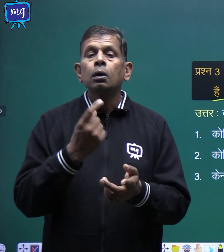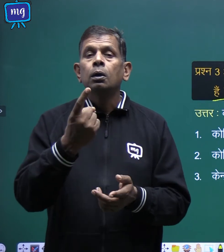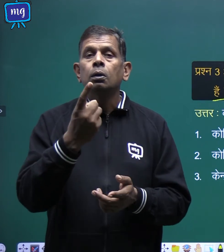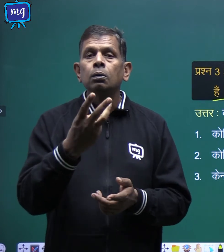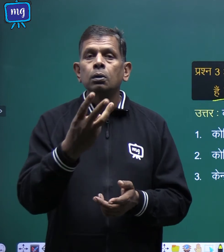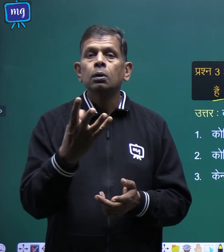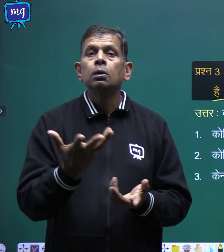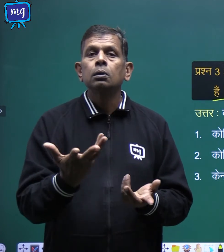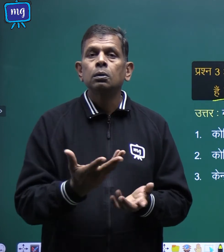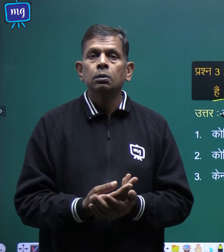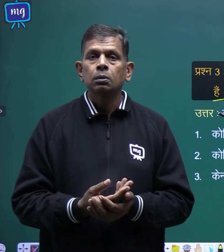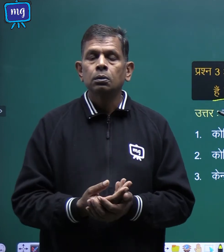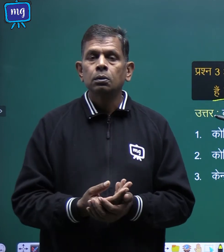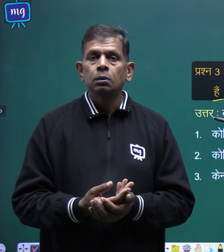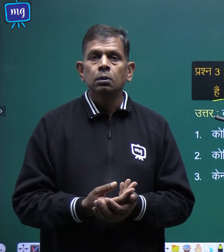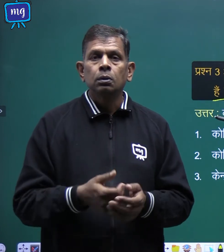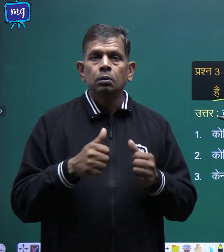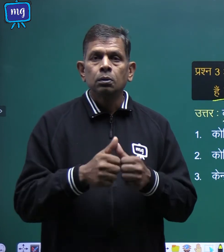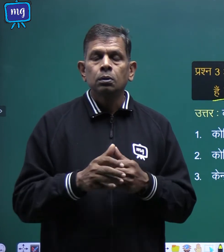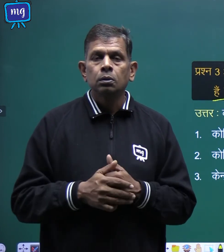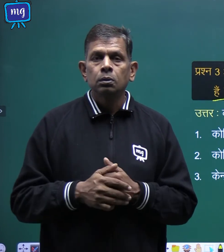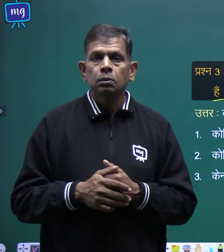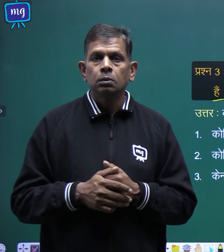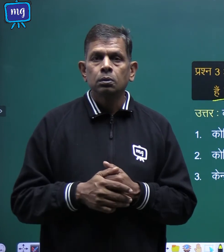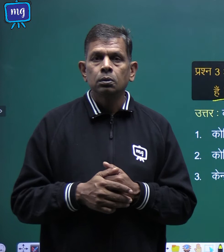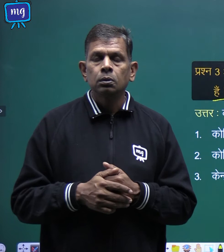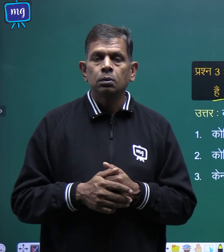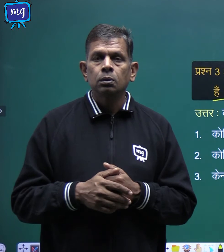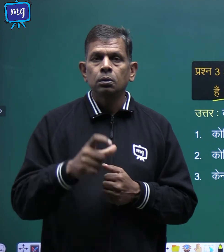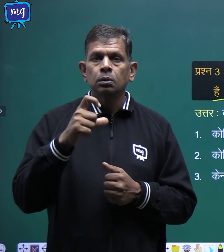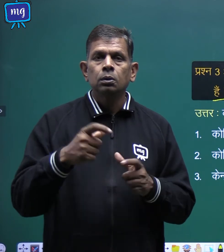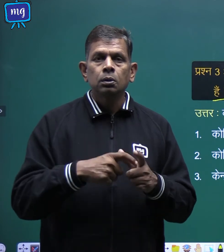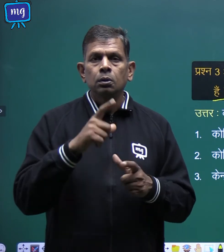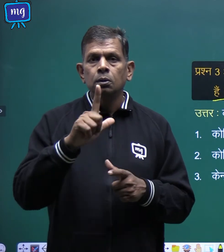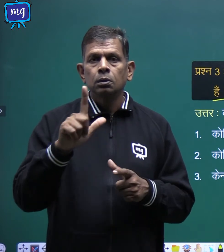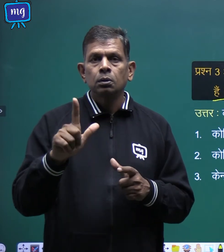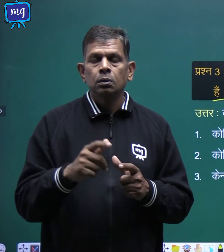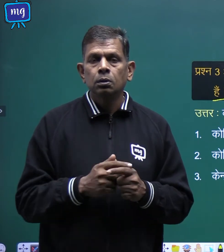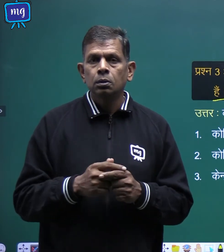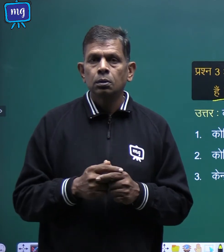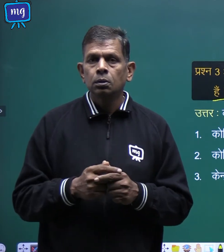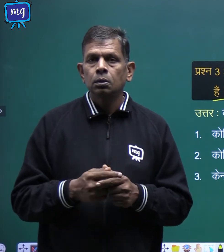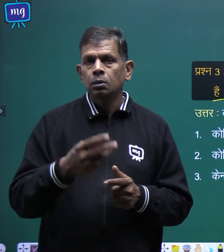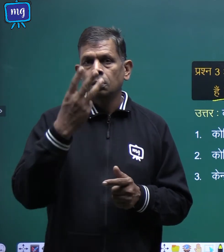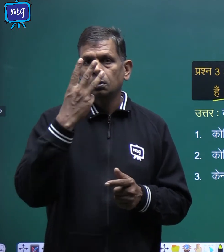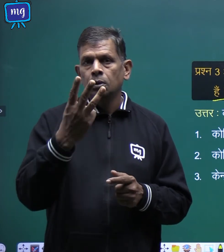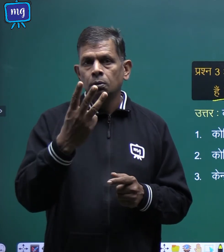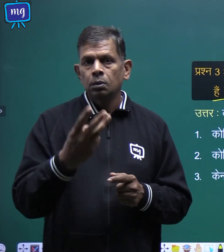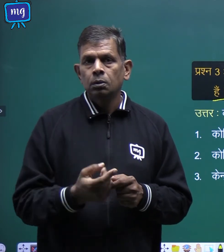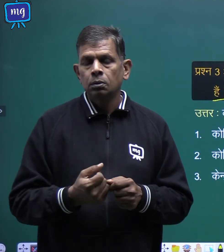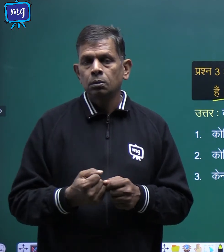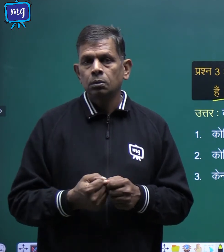उत्तर, कोशिका के 3 भाग होते